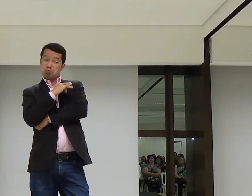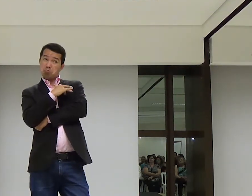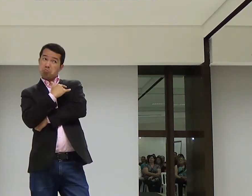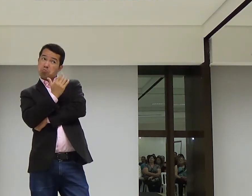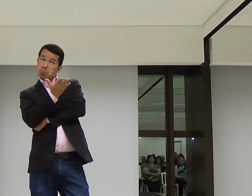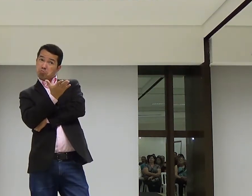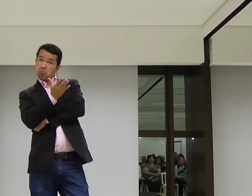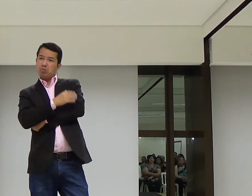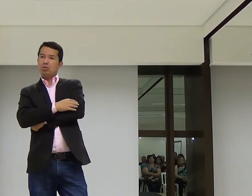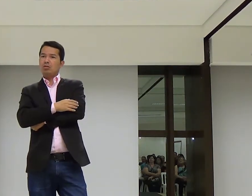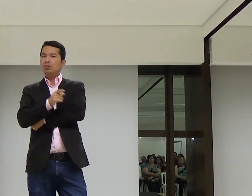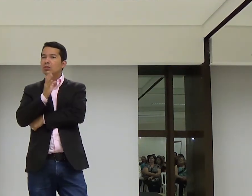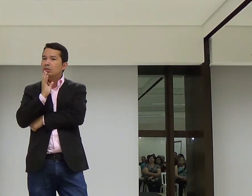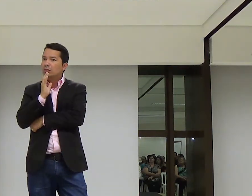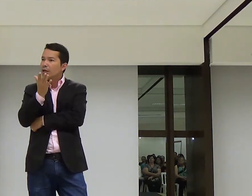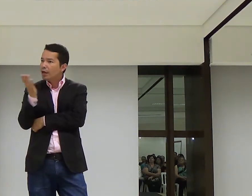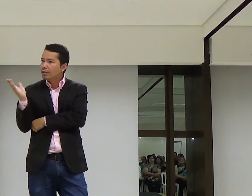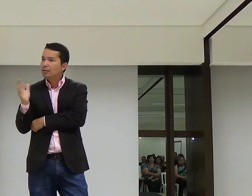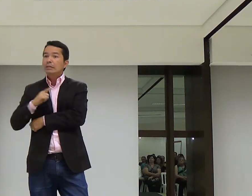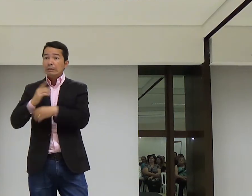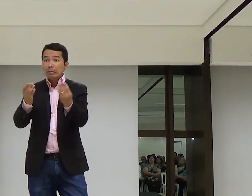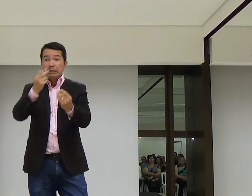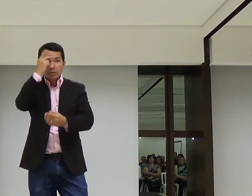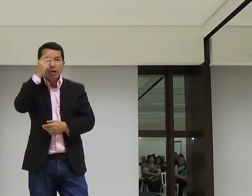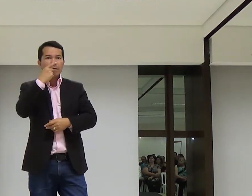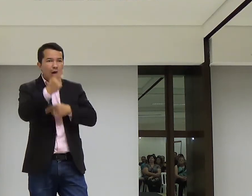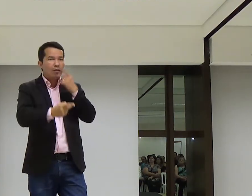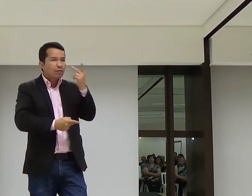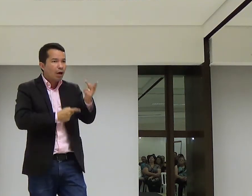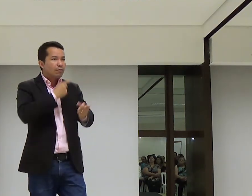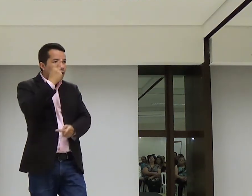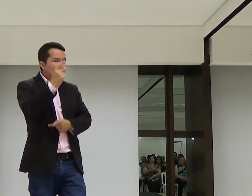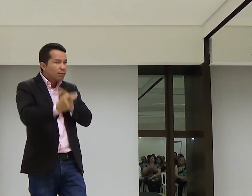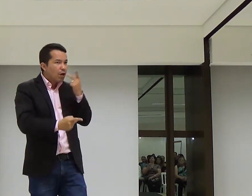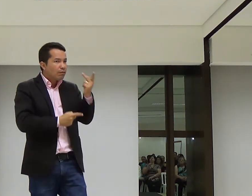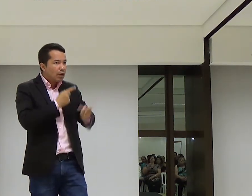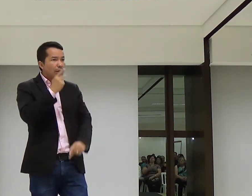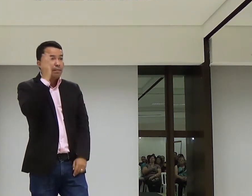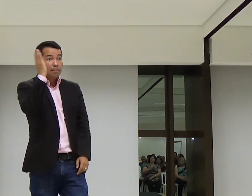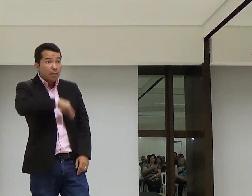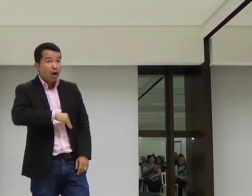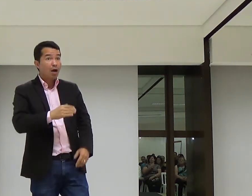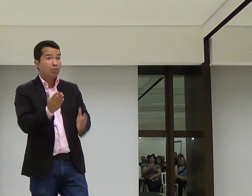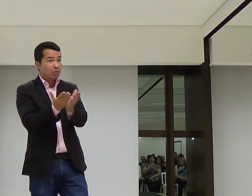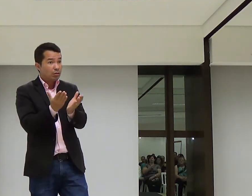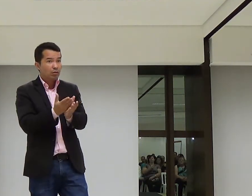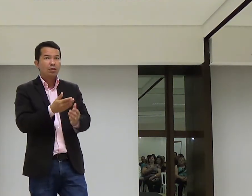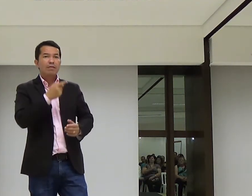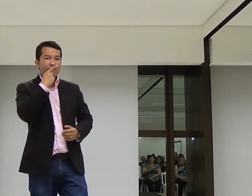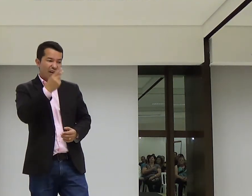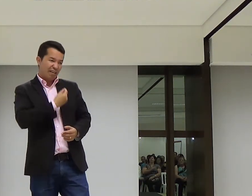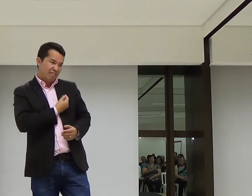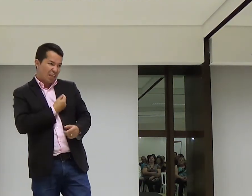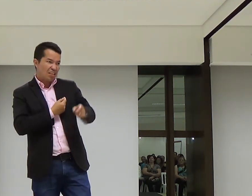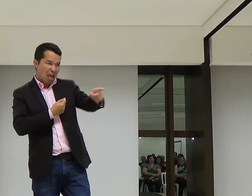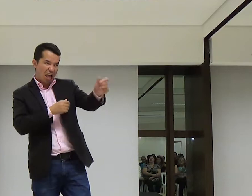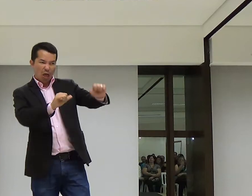né? Coitado de você. Tem pessoas que são assim. Tem pessoas que acham isso, falam mal de